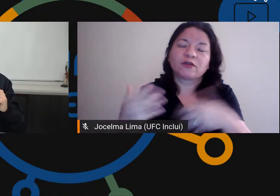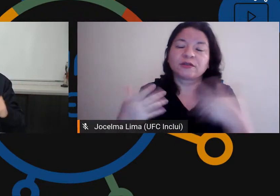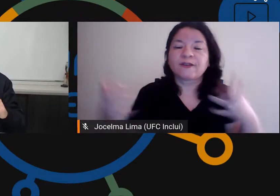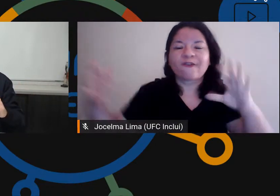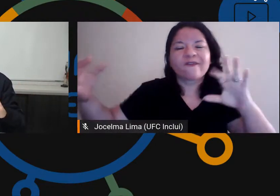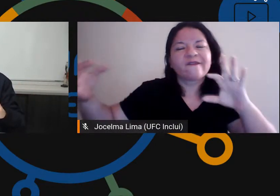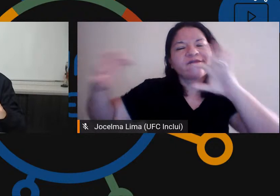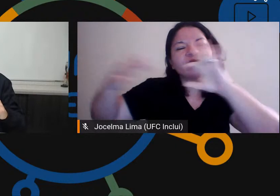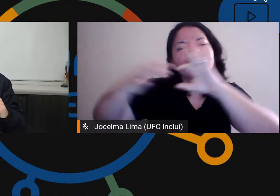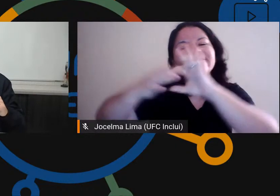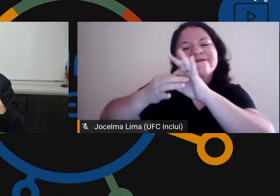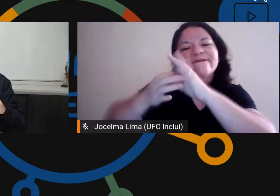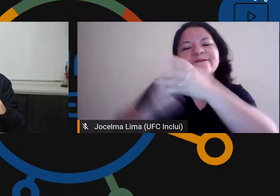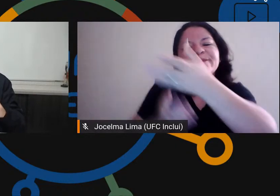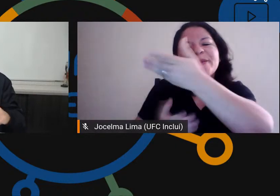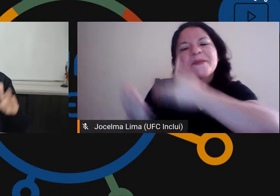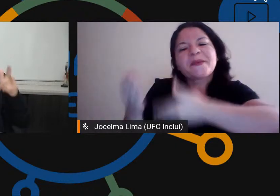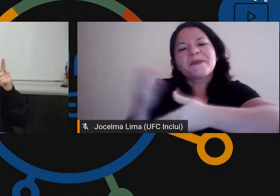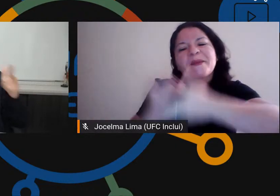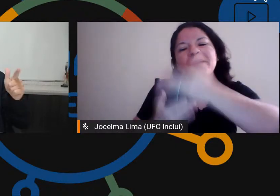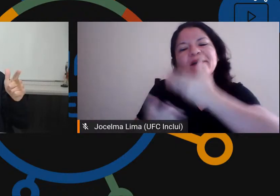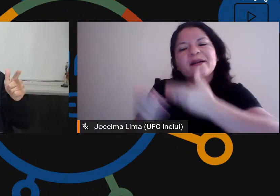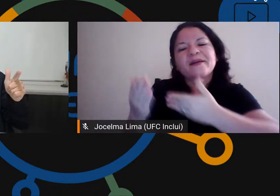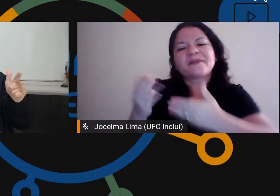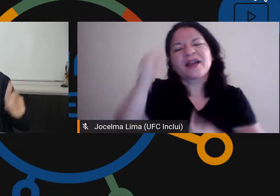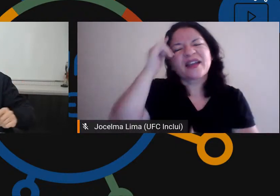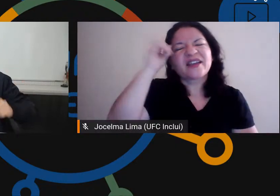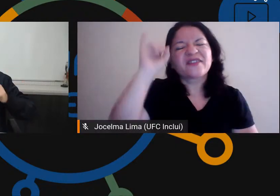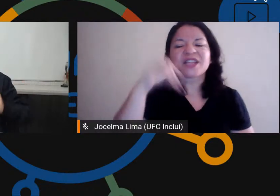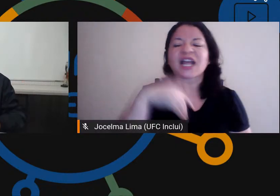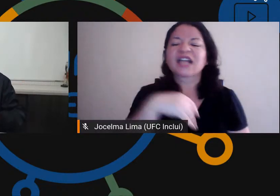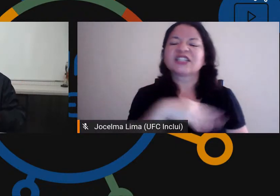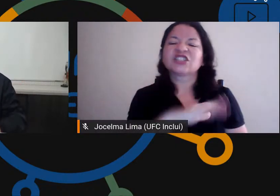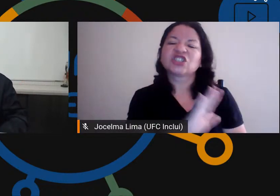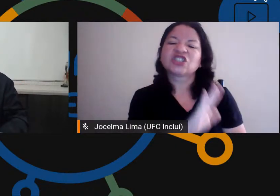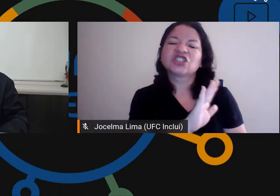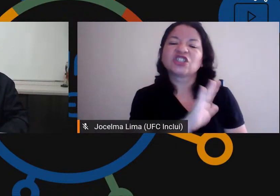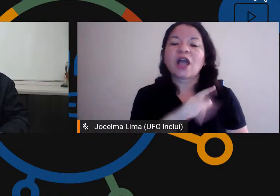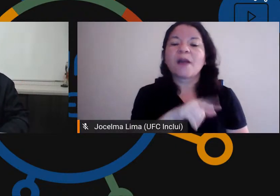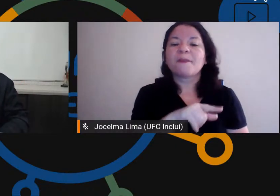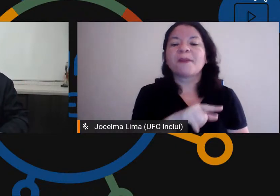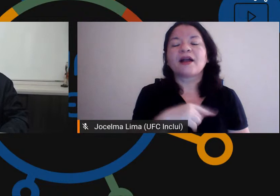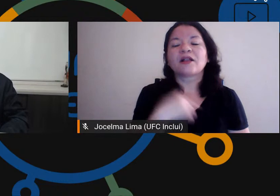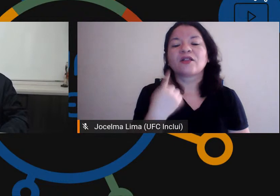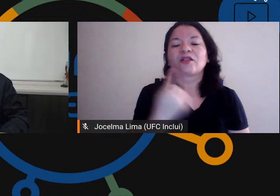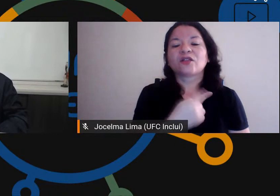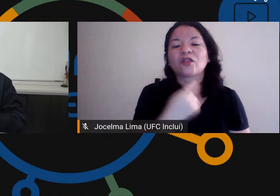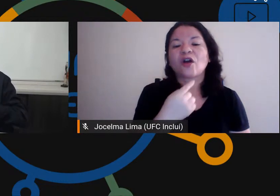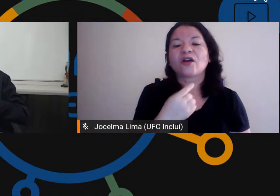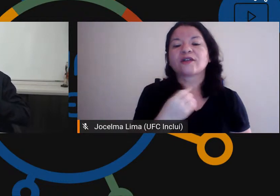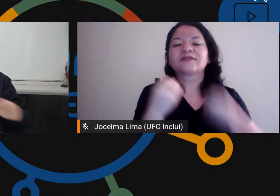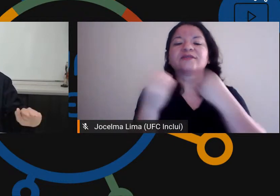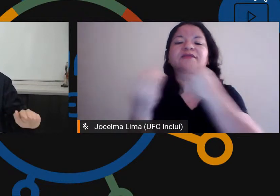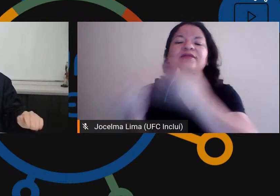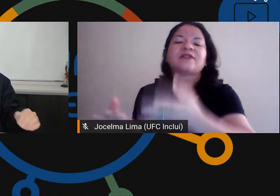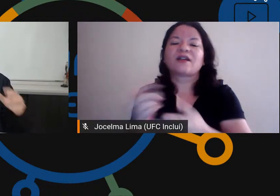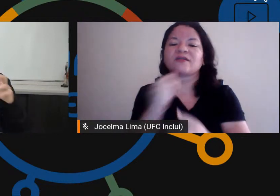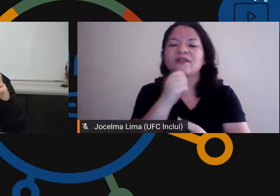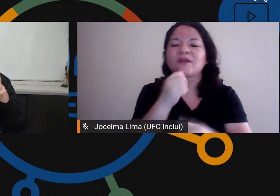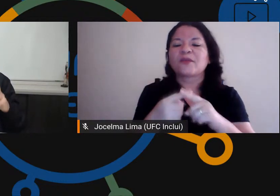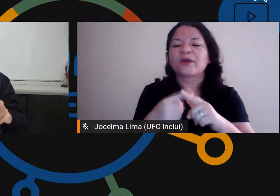não sermos o parasita da história, que usamos essa rede, mas não depositamos conhecimento lá? Porque temos